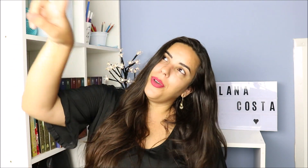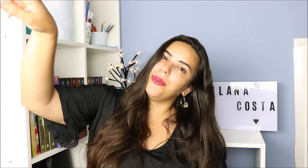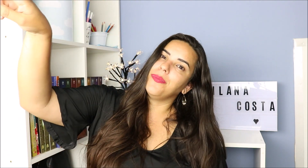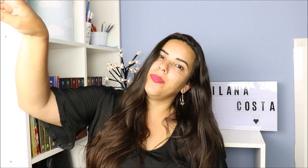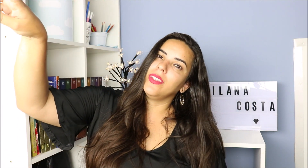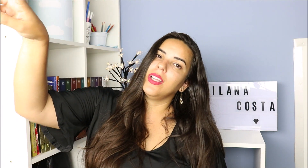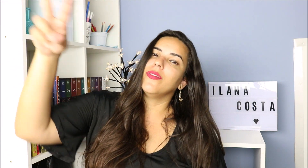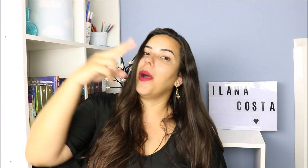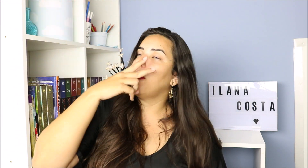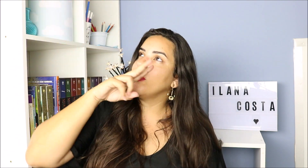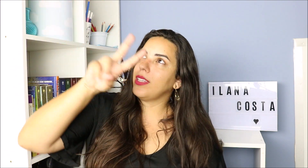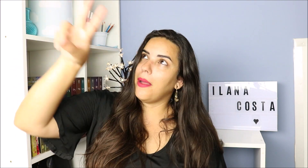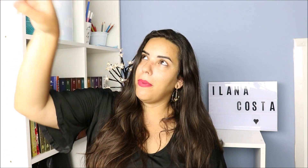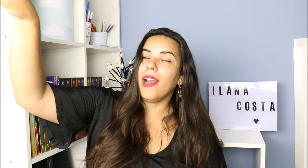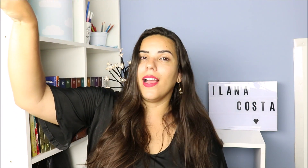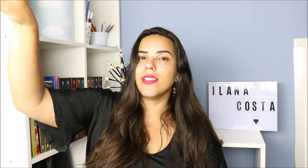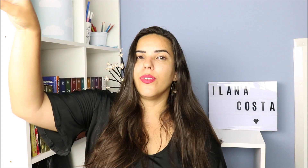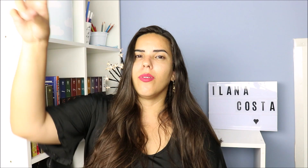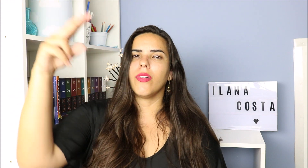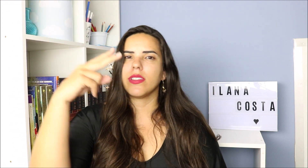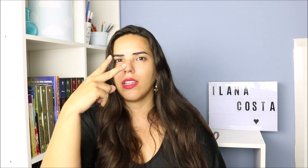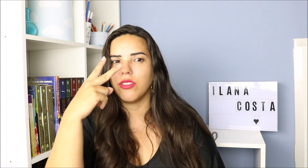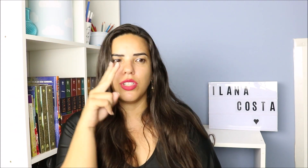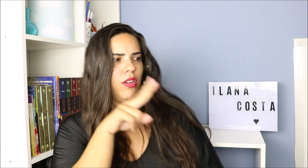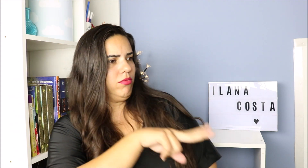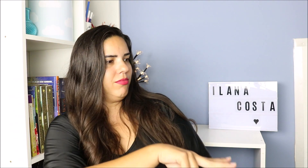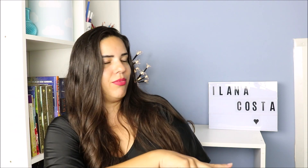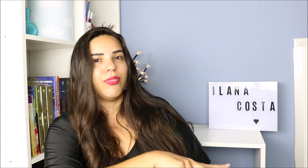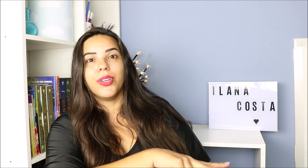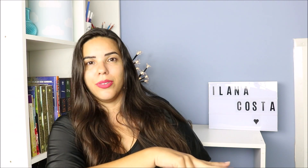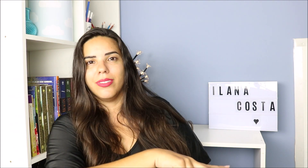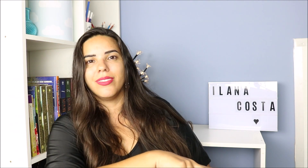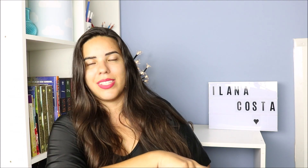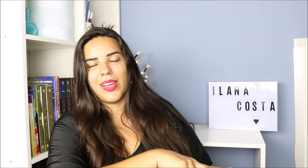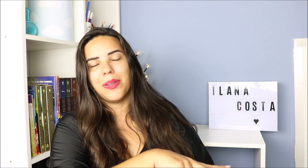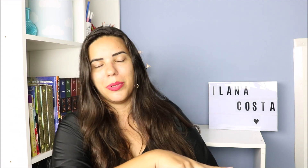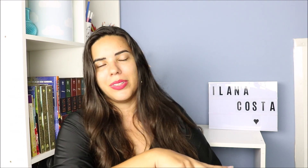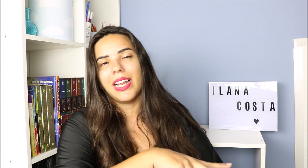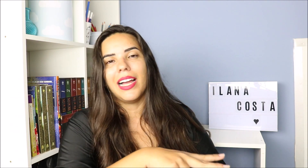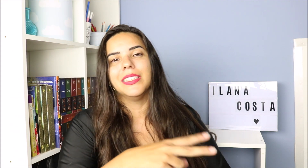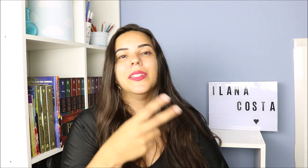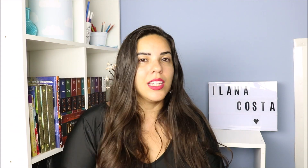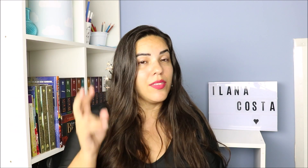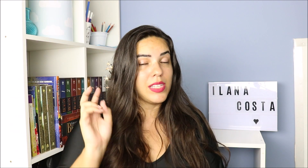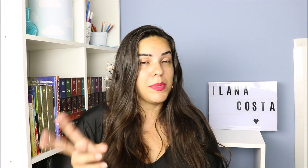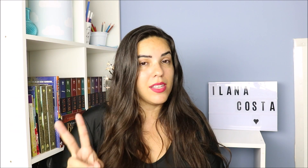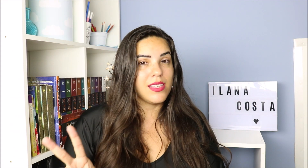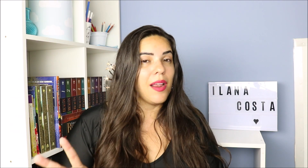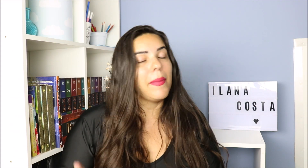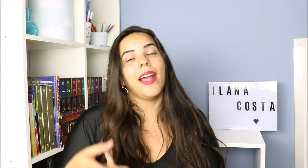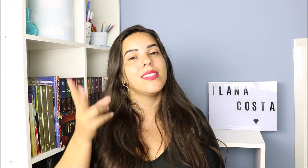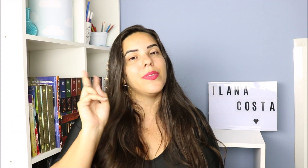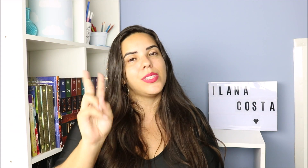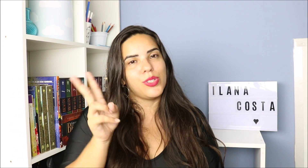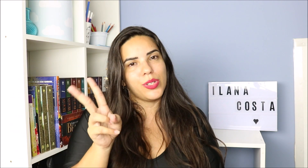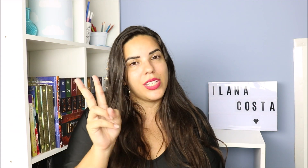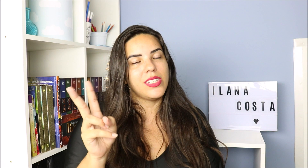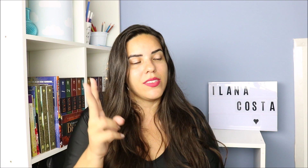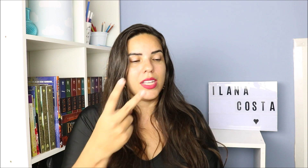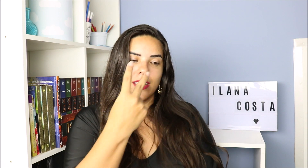viu? Vai apontar para lá. Se for alguma coisa que está no chão, viu? Você olha para o outro lado. O que você precisa se lembrar é que são esses 2 dedinhos aqui